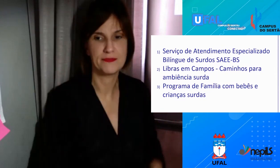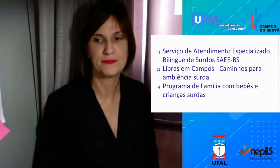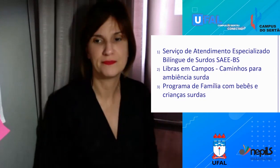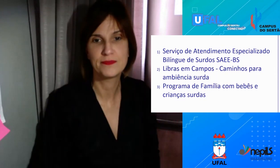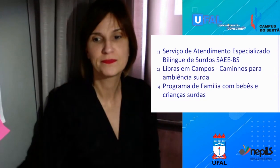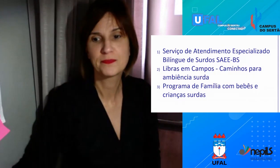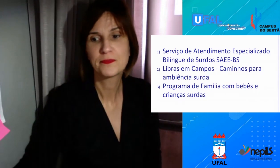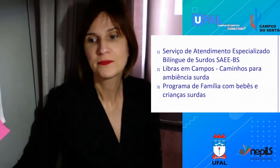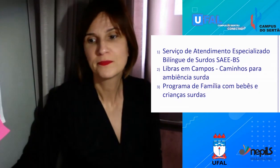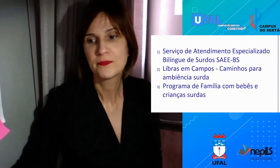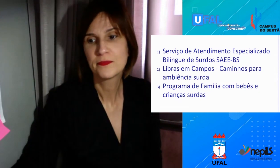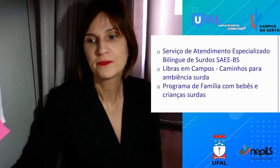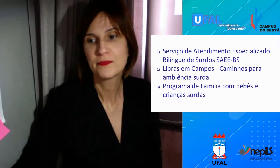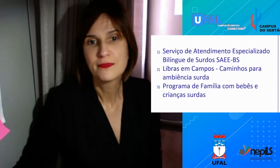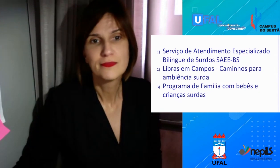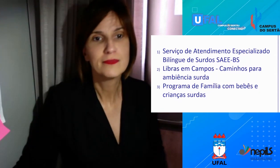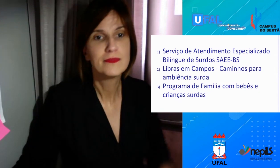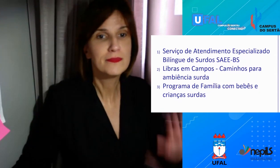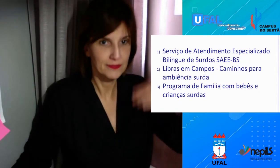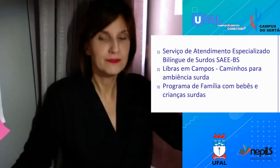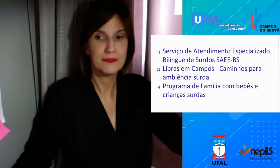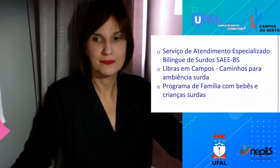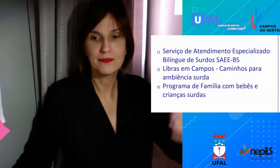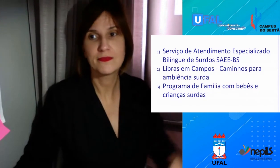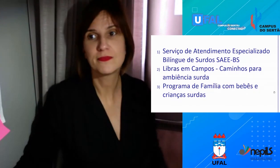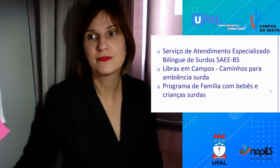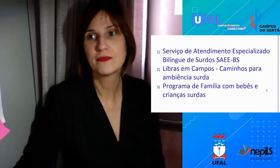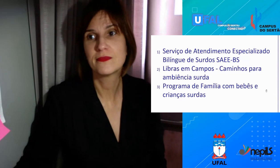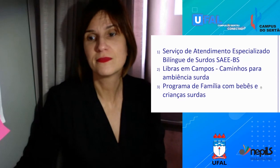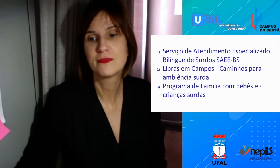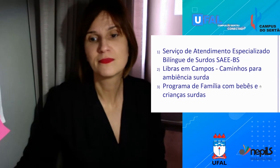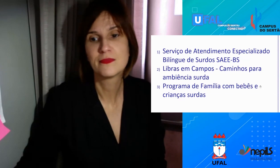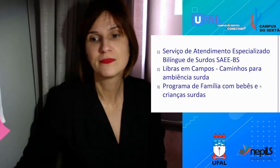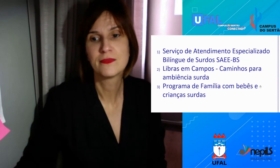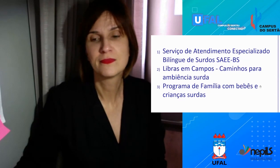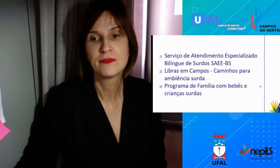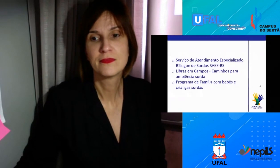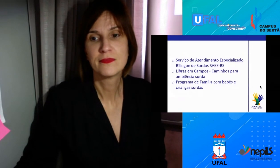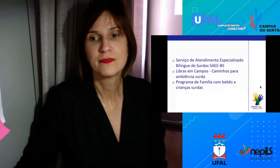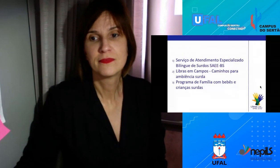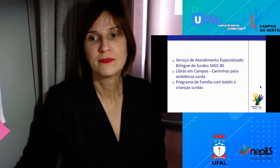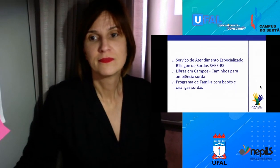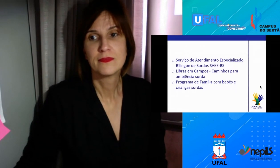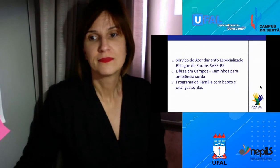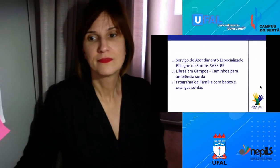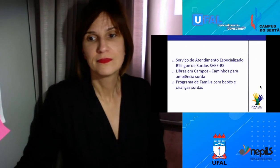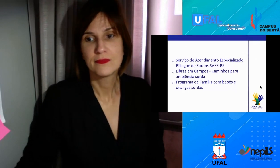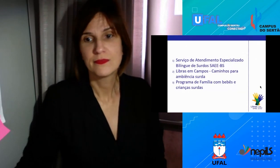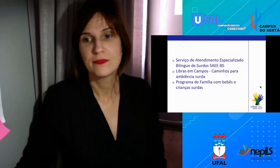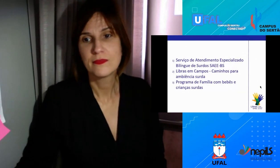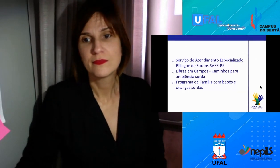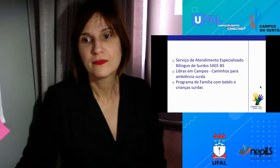também para o acolhimento desses pais quando do diagnóstico de que a criança é surda.